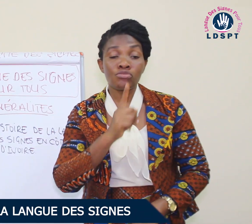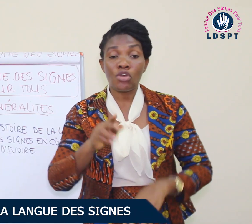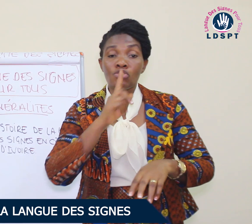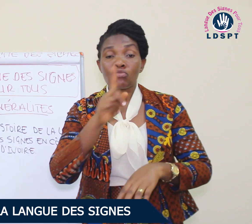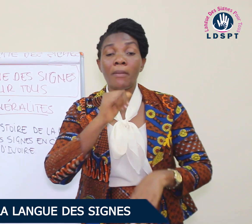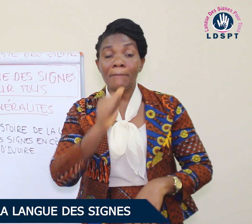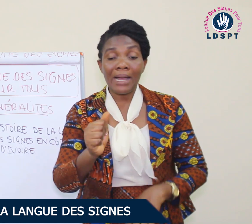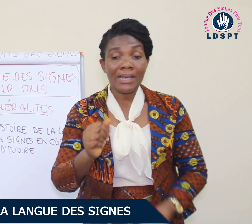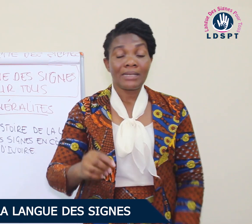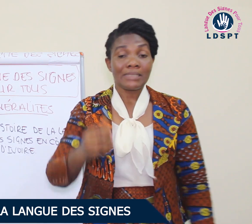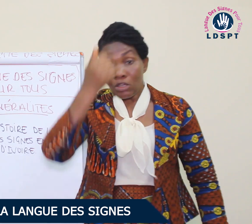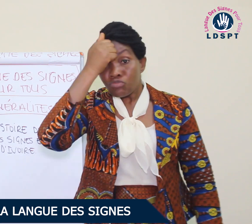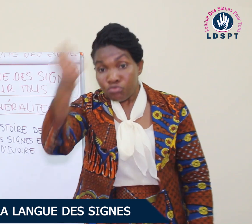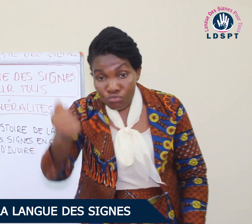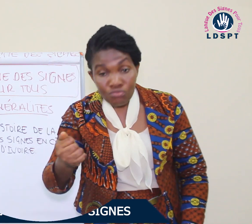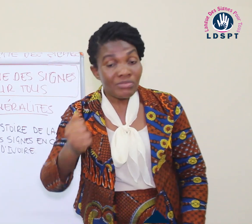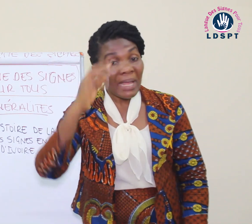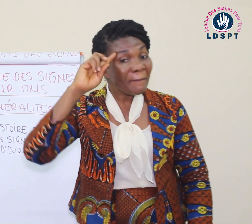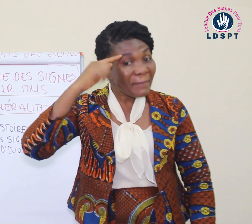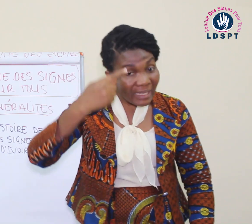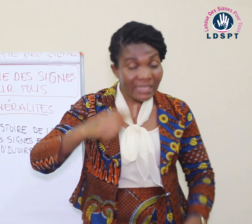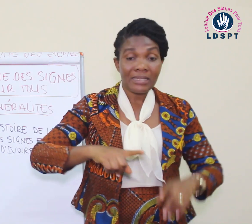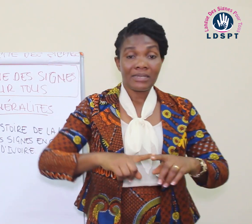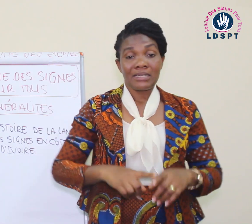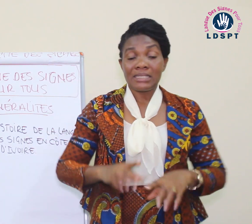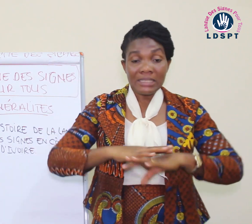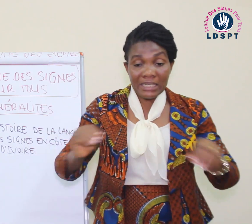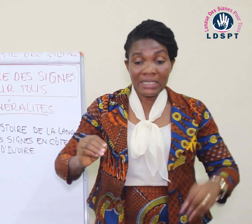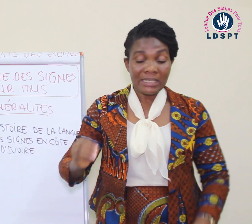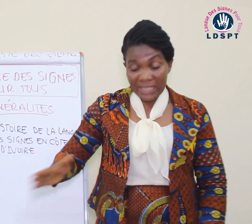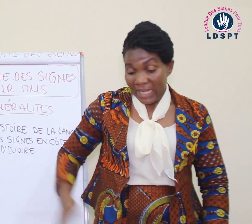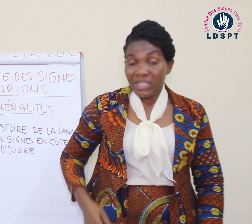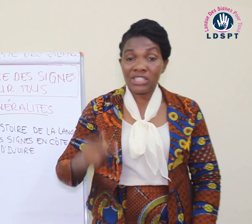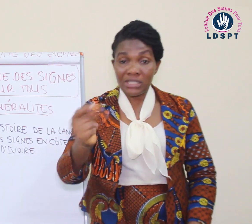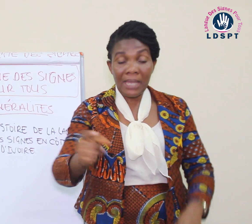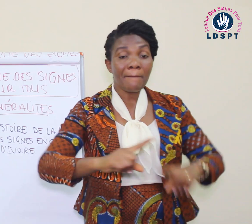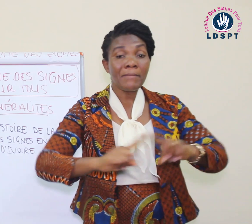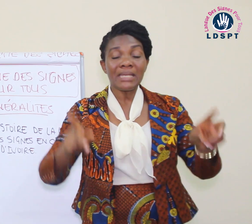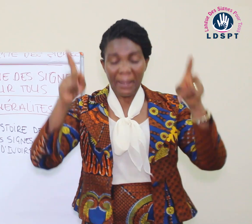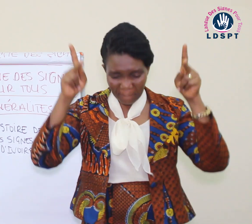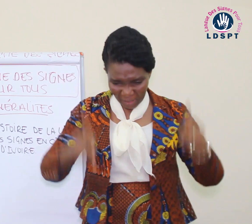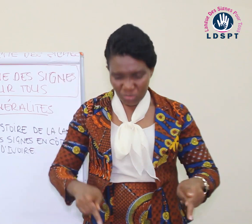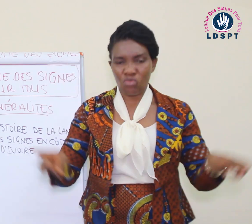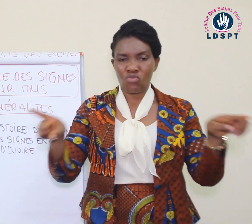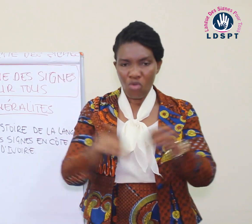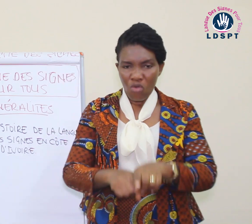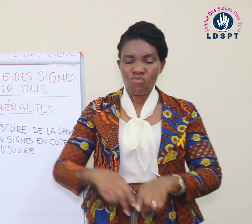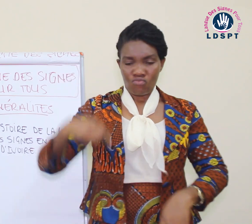des chiens savants, mais des personnes à part entière, comme nous. Après